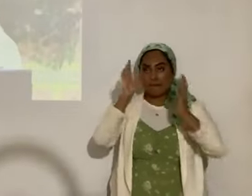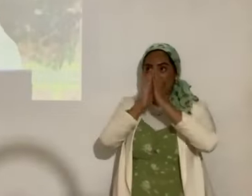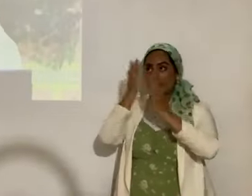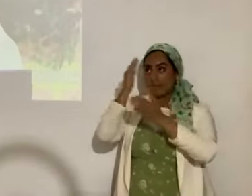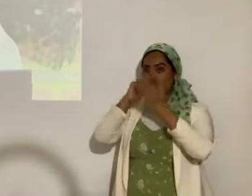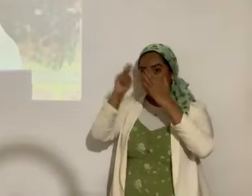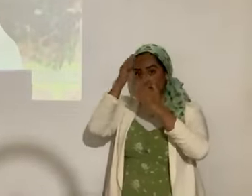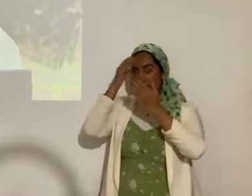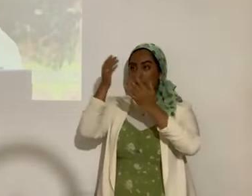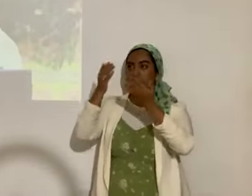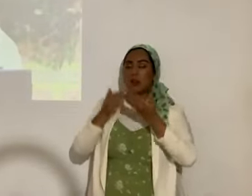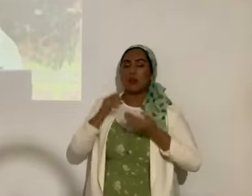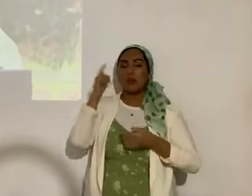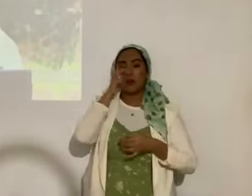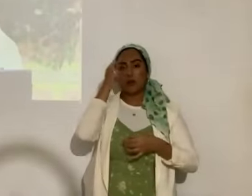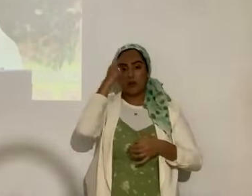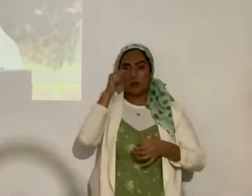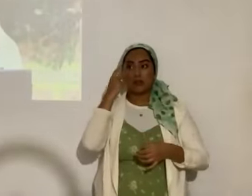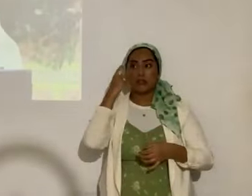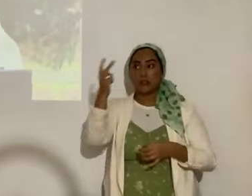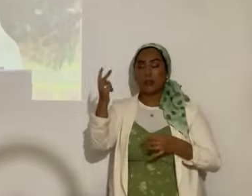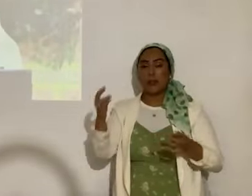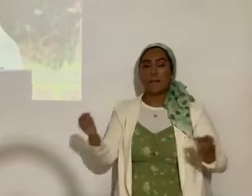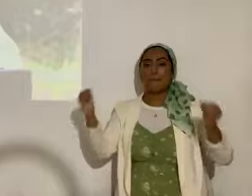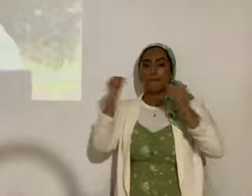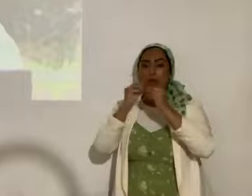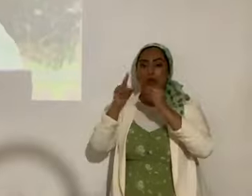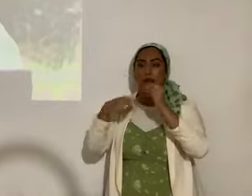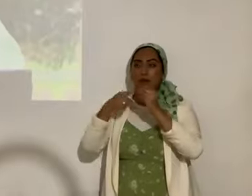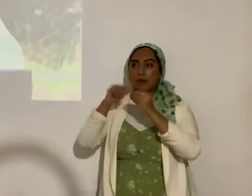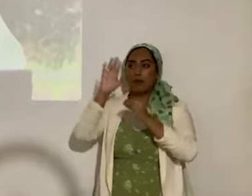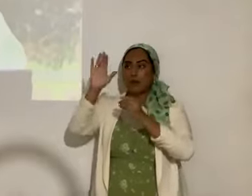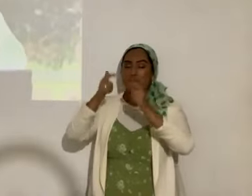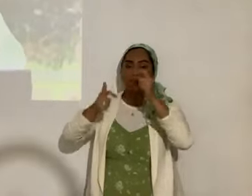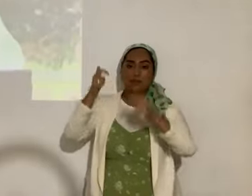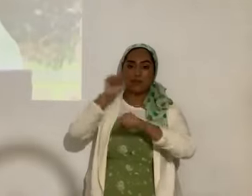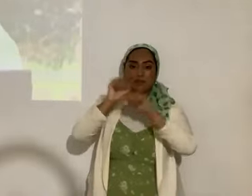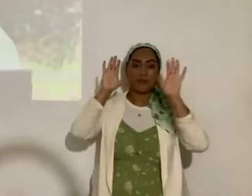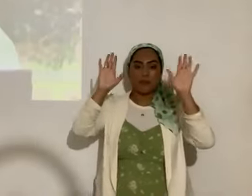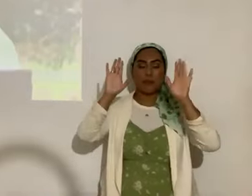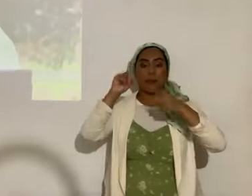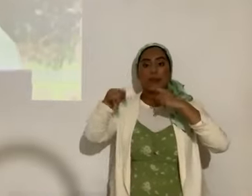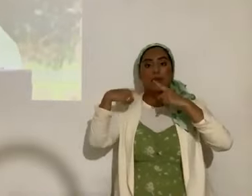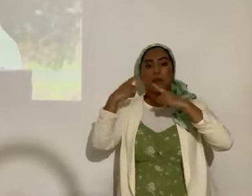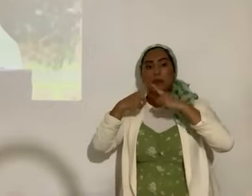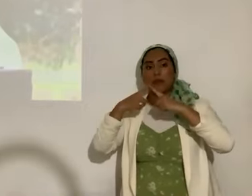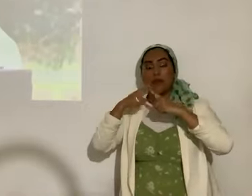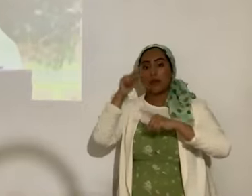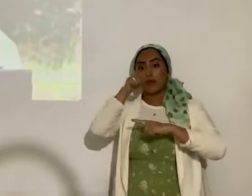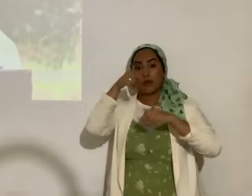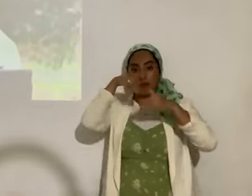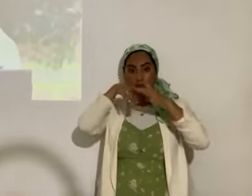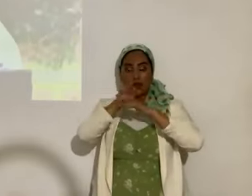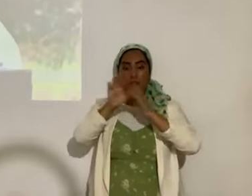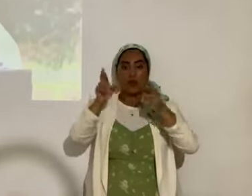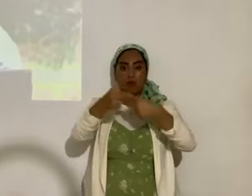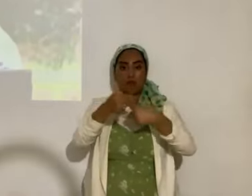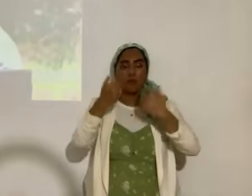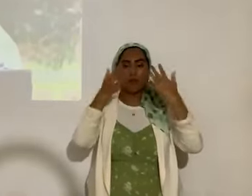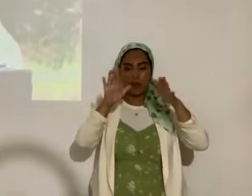el Eterno al conocimiento para ver más de sus grandezas cuando tú entras a una habitación